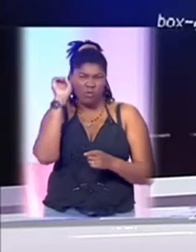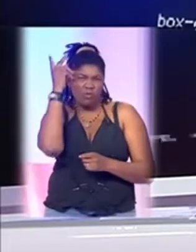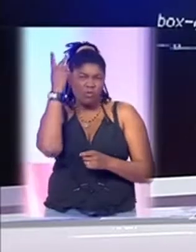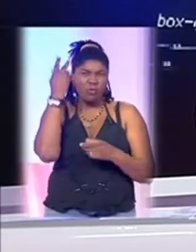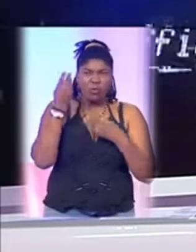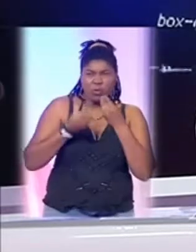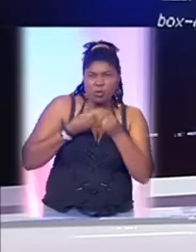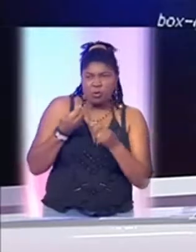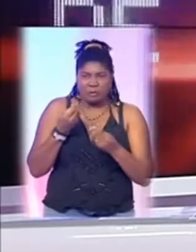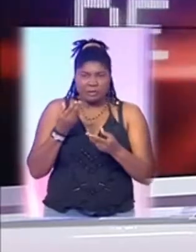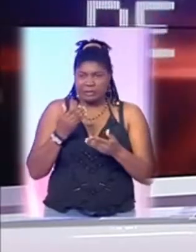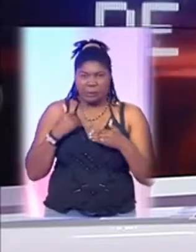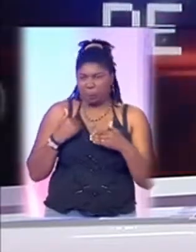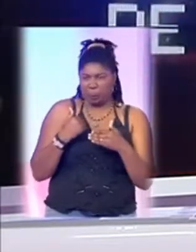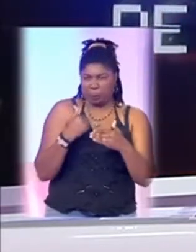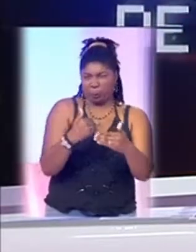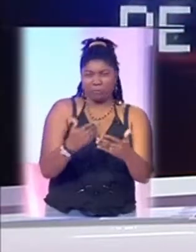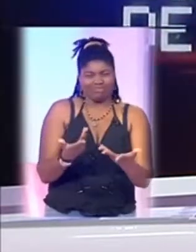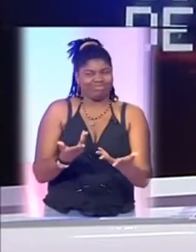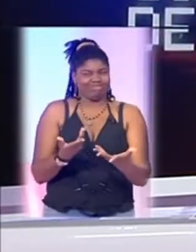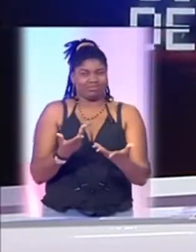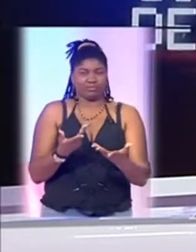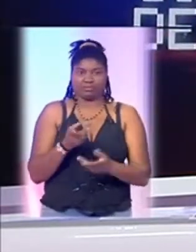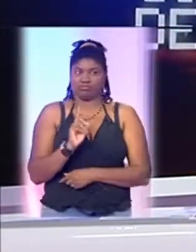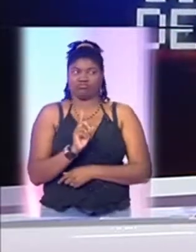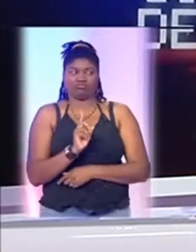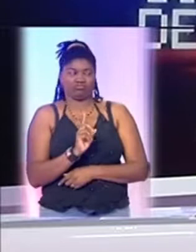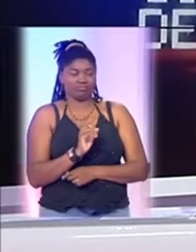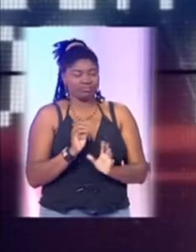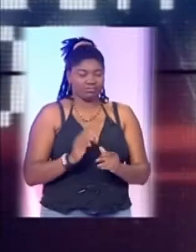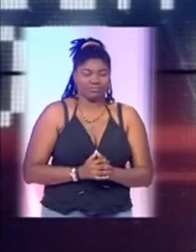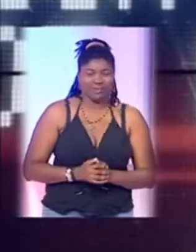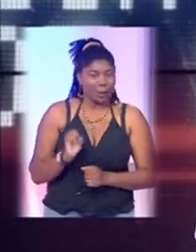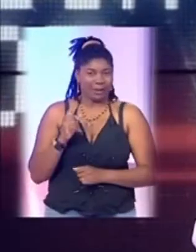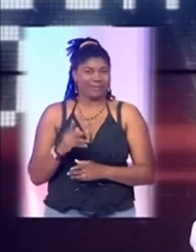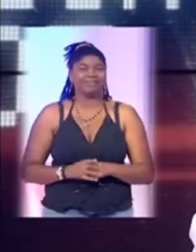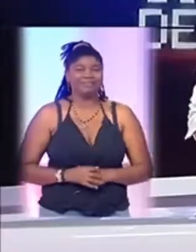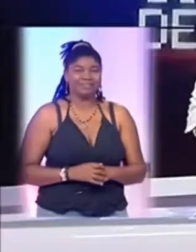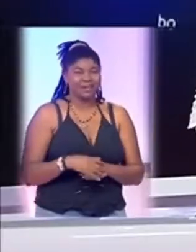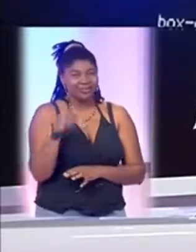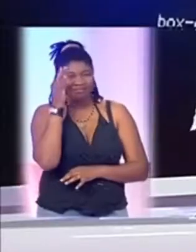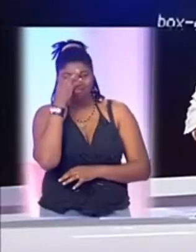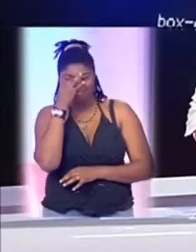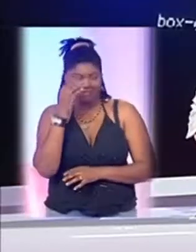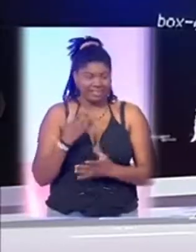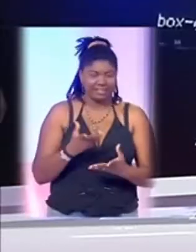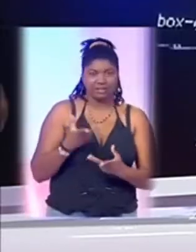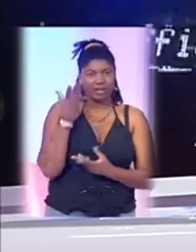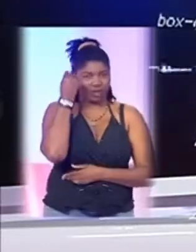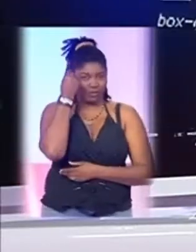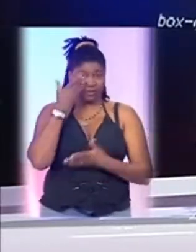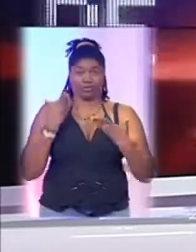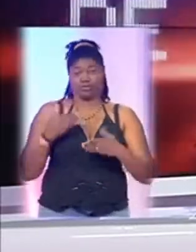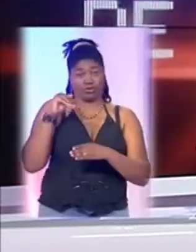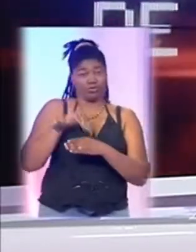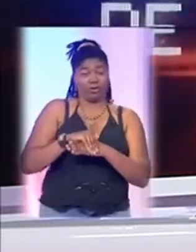Steve qui s'arrête pas, quoi. Ce serait pas plus ça? Non. Bon, en tout cas, Nadine... Vous l'aurez compris, nous allons signer